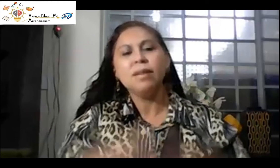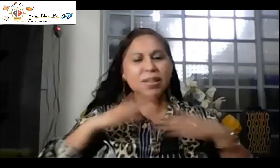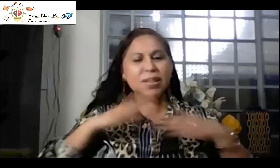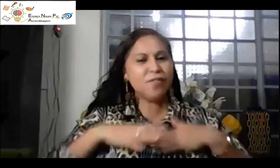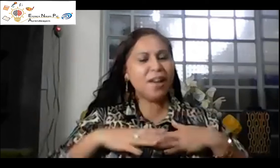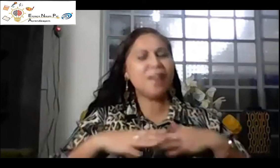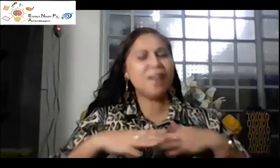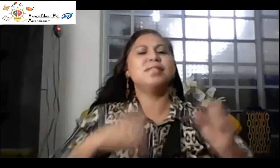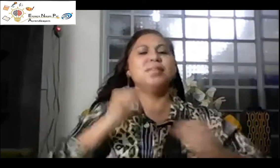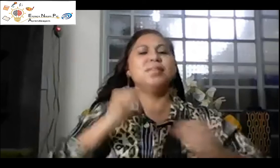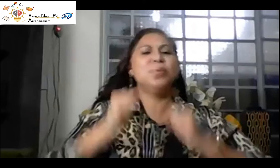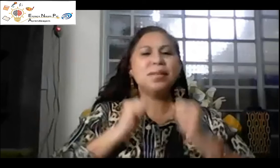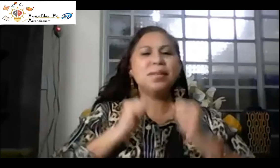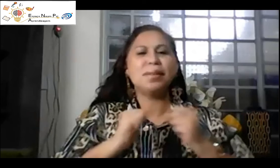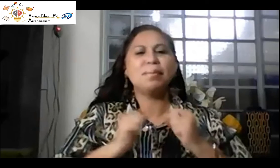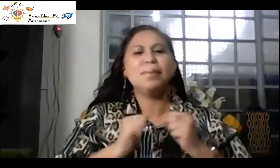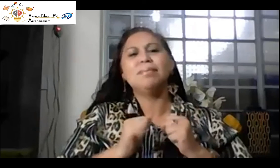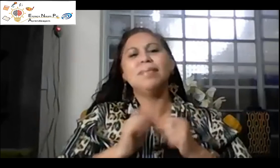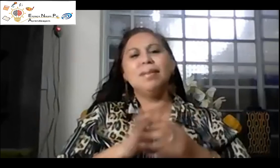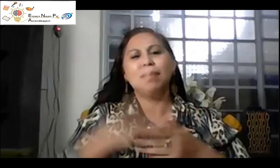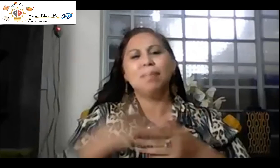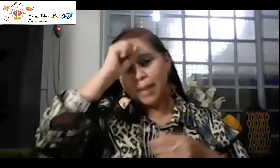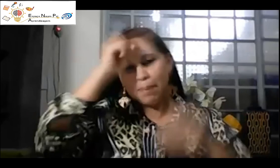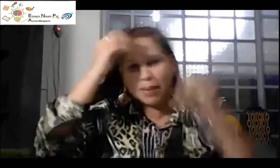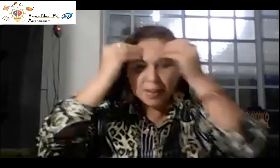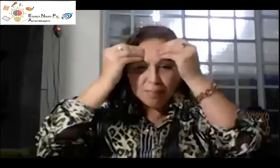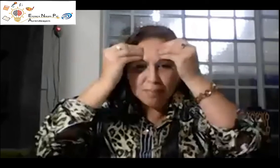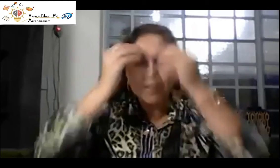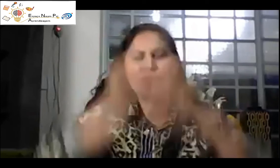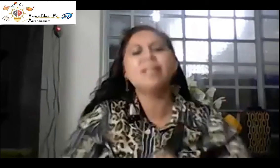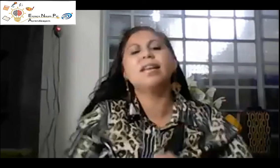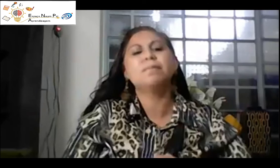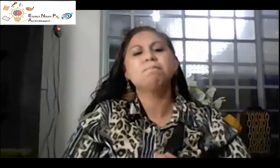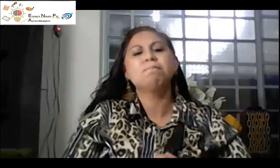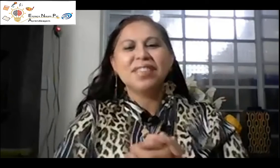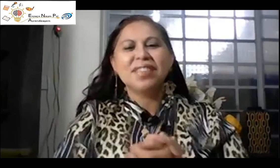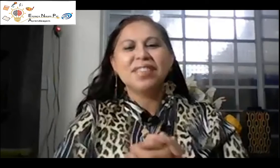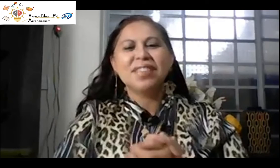vai ser mais devagar, não vai ser corrido não, tá bom? Que é para poder aprender de verdade.